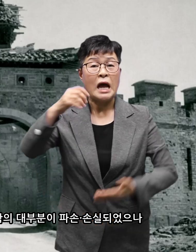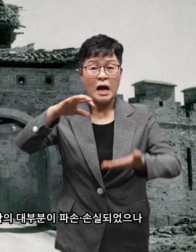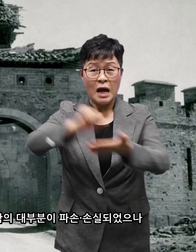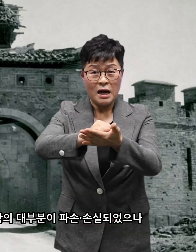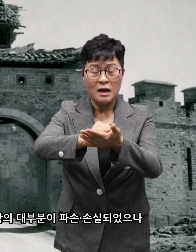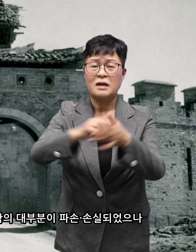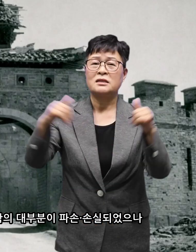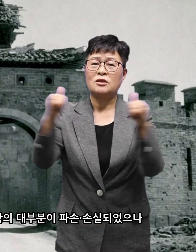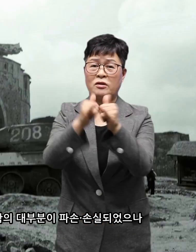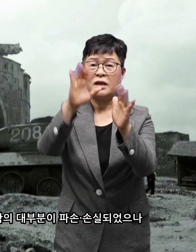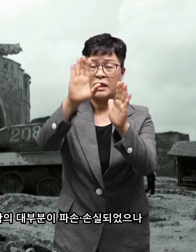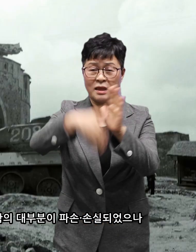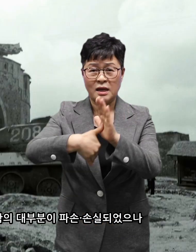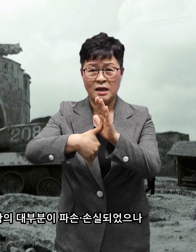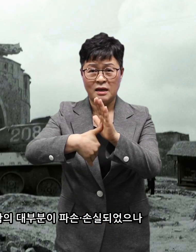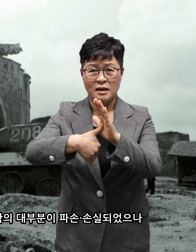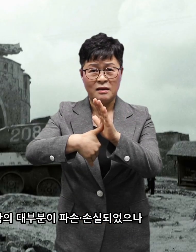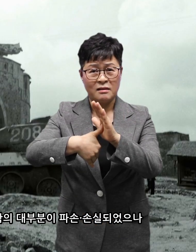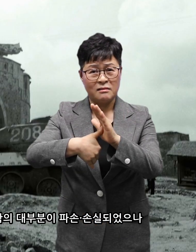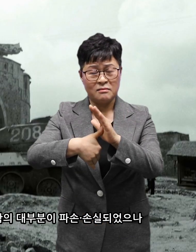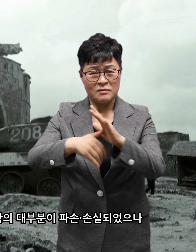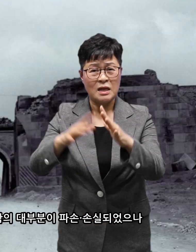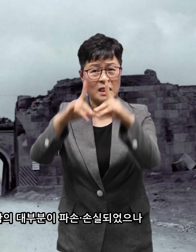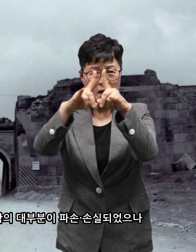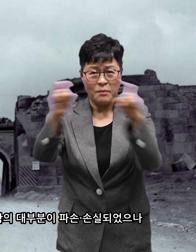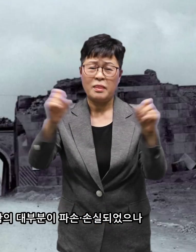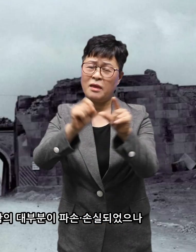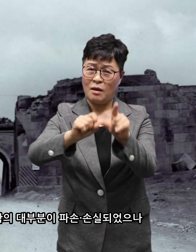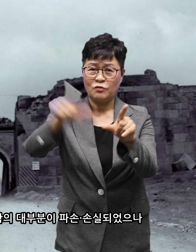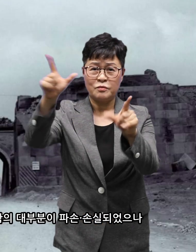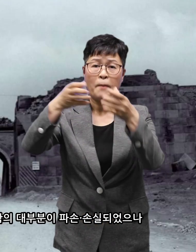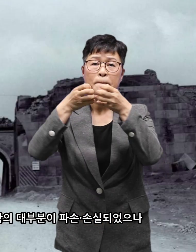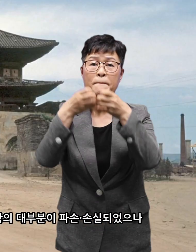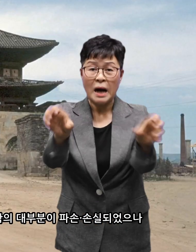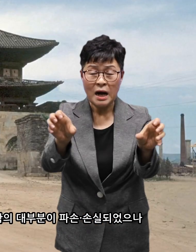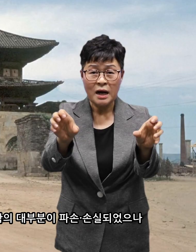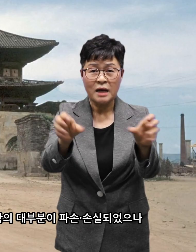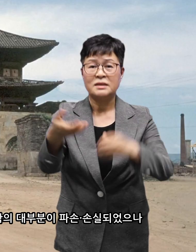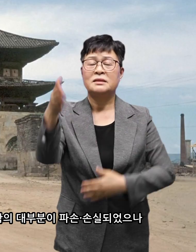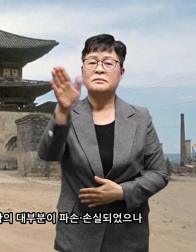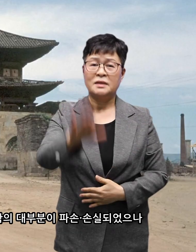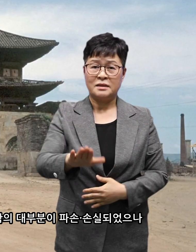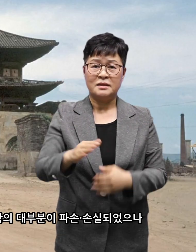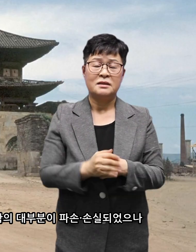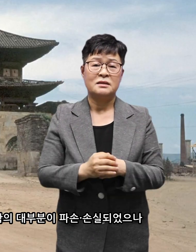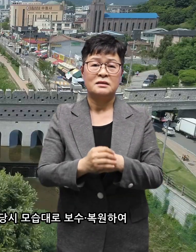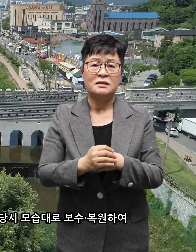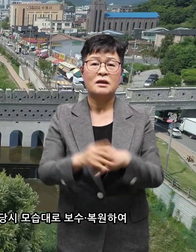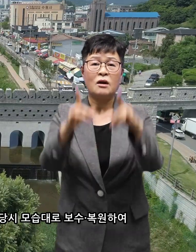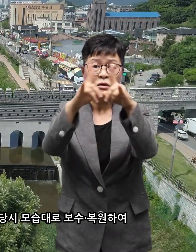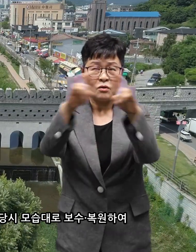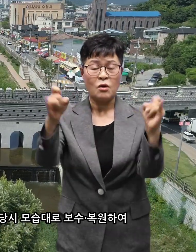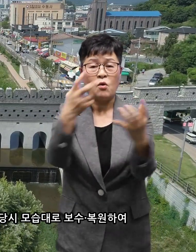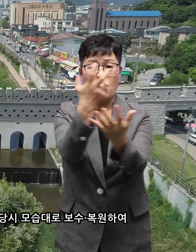일제강점기를 지나 한국전쟁을 겪으면서 성곽의 대부분이 파손 손실되었으나